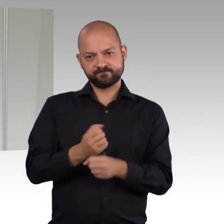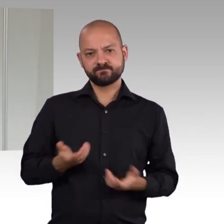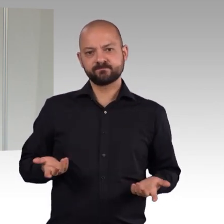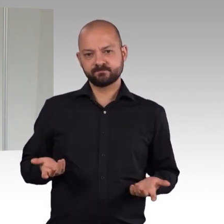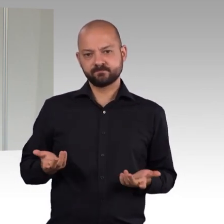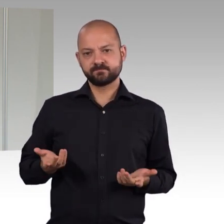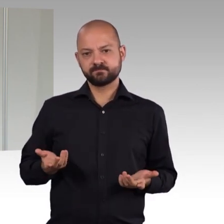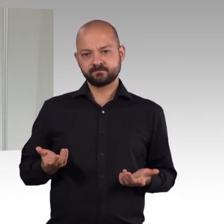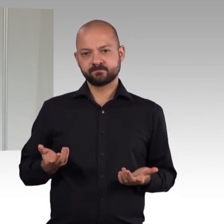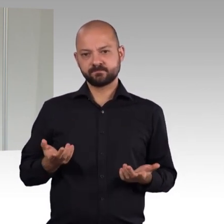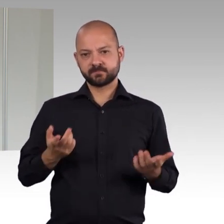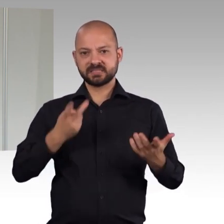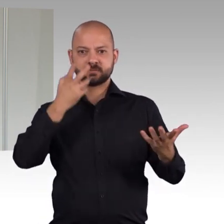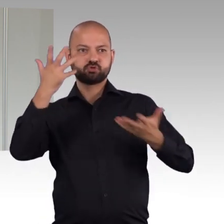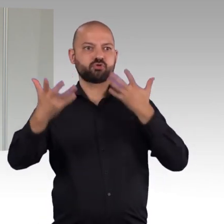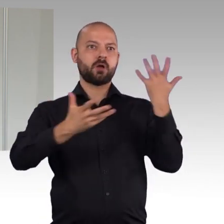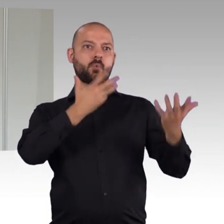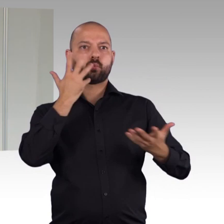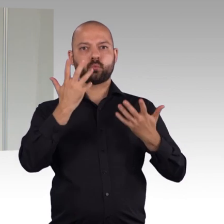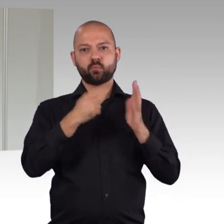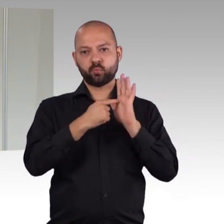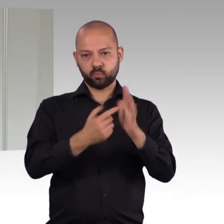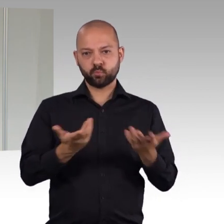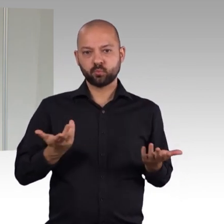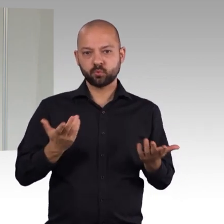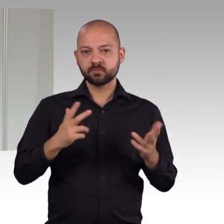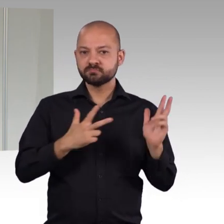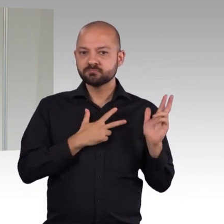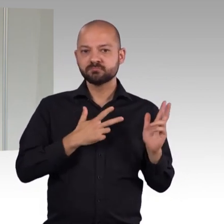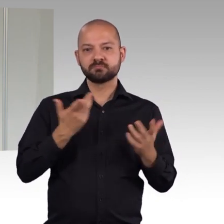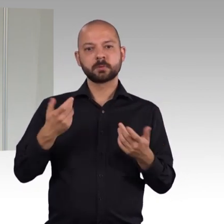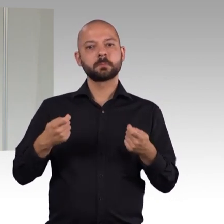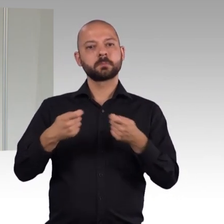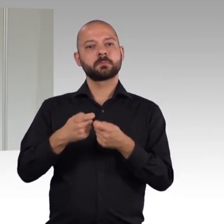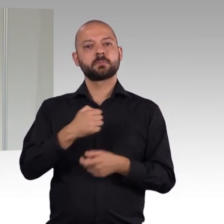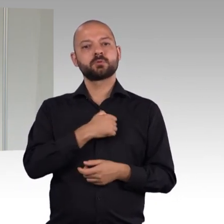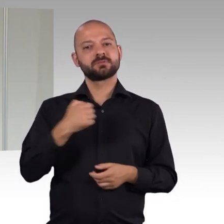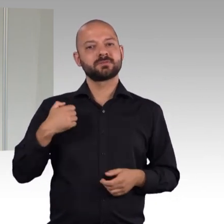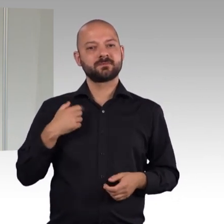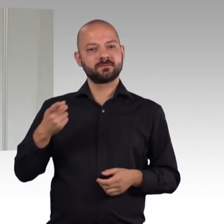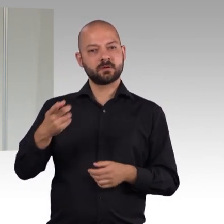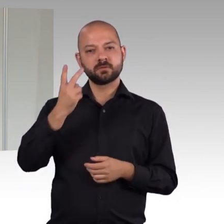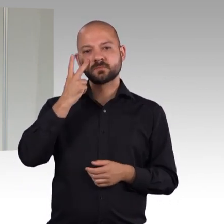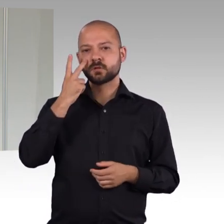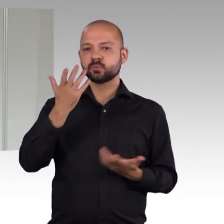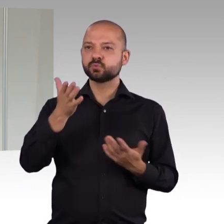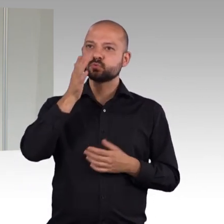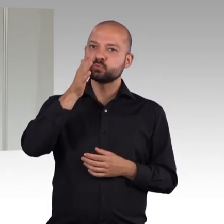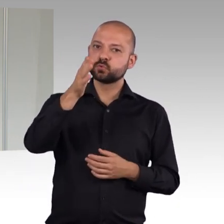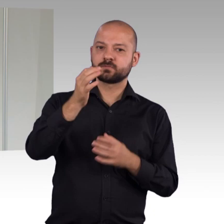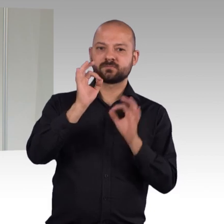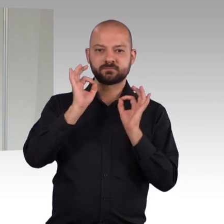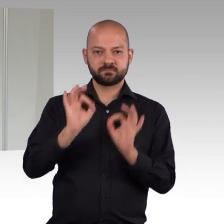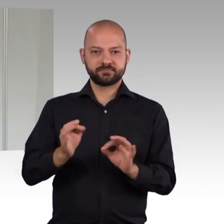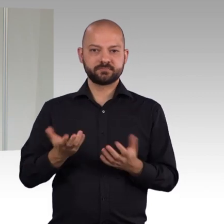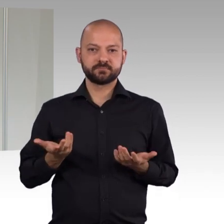die weniger auf zackige Schlagzeilen und Ich-Show setzt, sondern die sich ganz unglamourös und solide den immensen Problemen der Bundeswehr